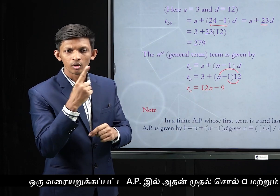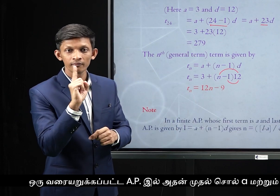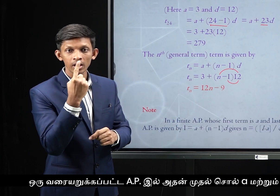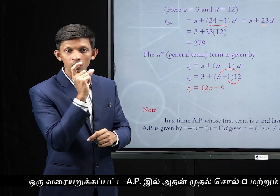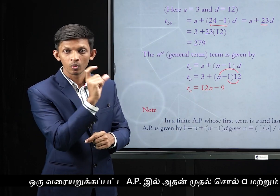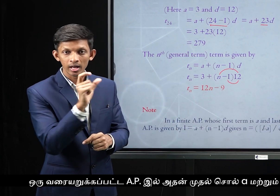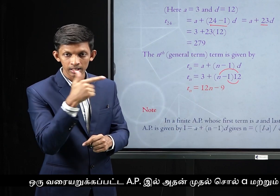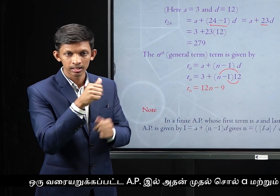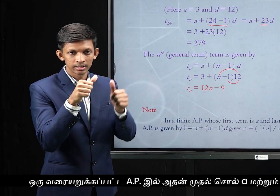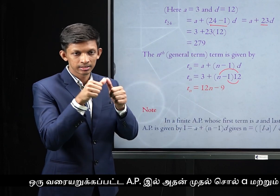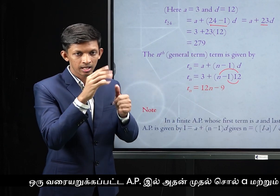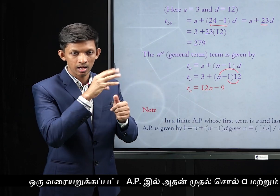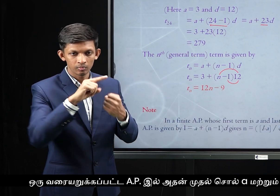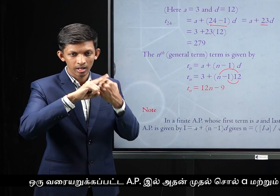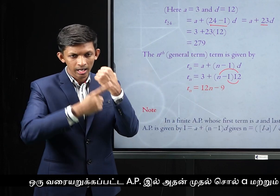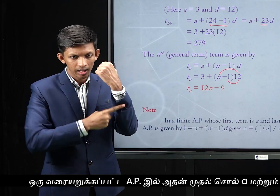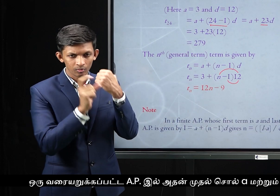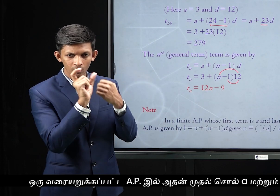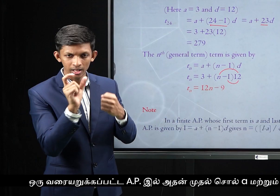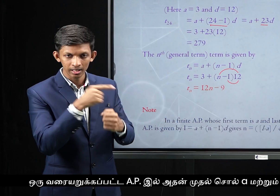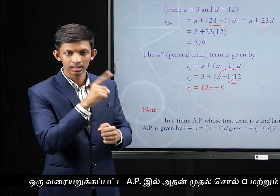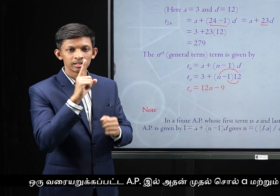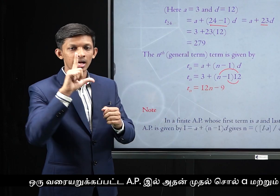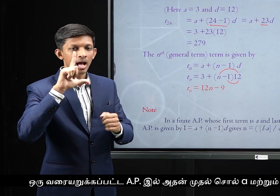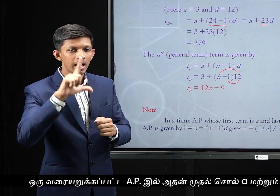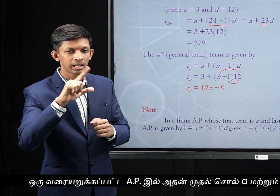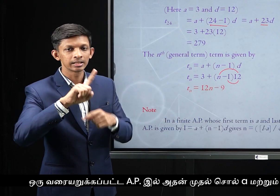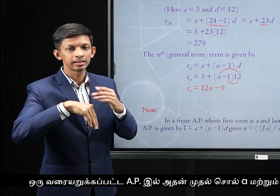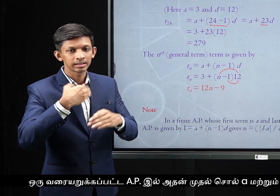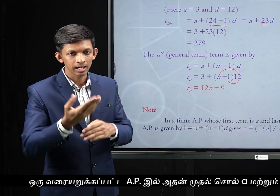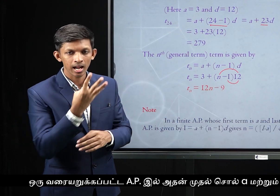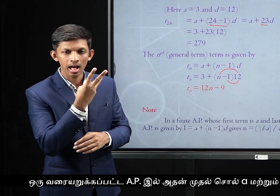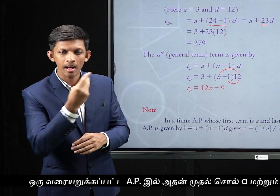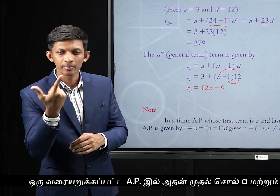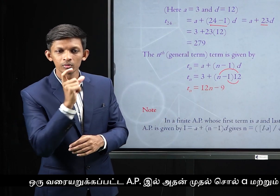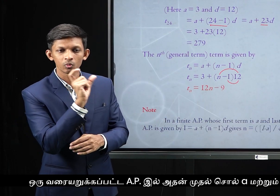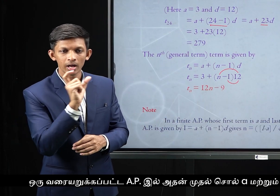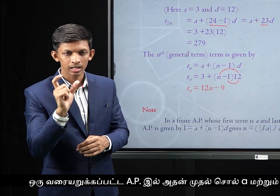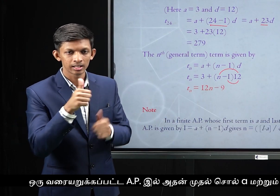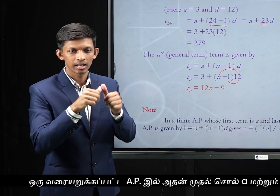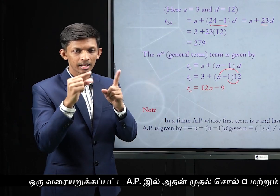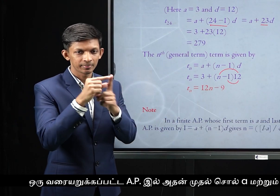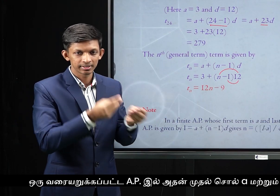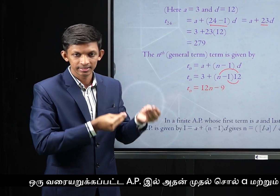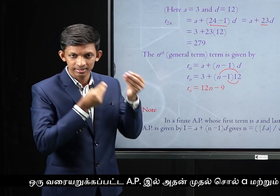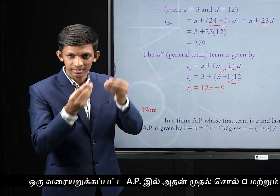வரையறுக்கப்பட்ட ஏபியில் அதன் முதல் சொல் ஏ மற்றும் கடைசி கால எல் ஆகும். பின்னர் ஏபியில்